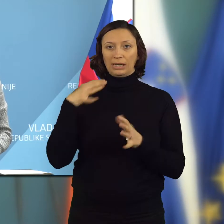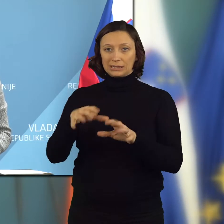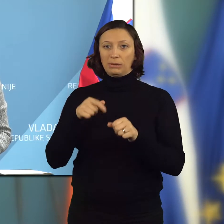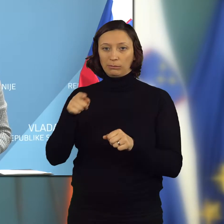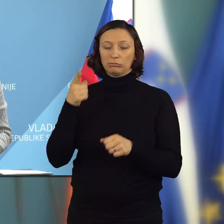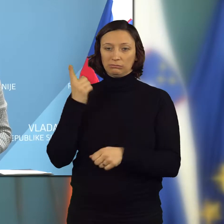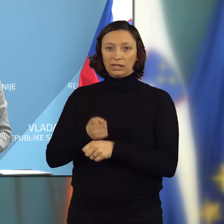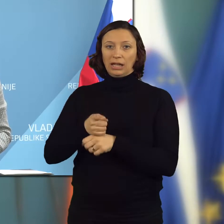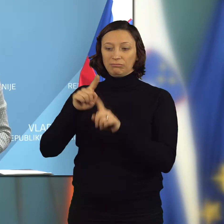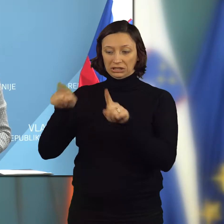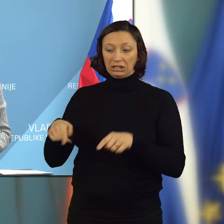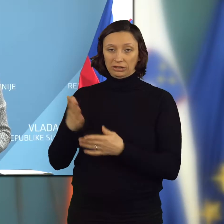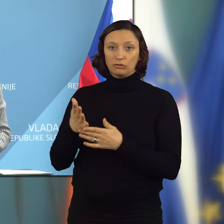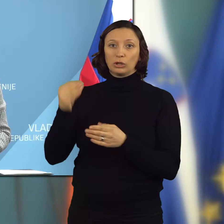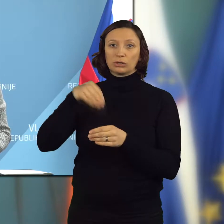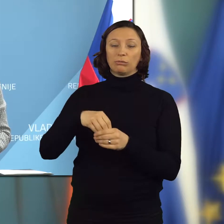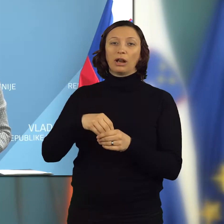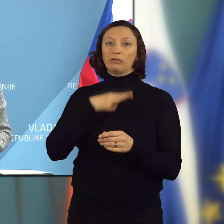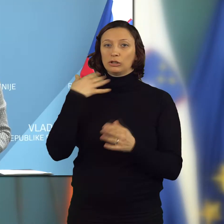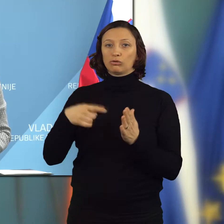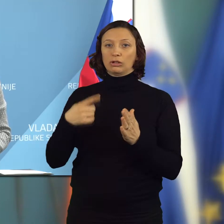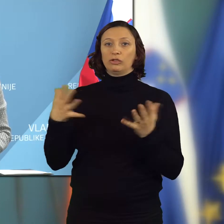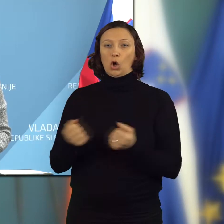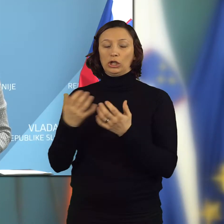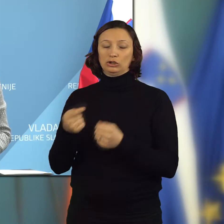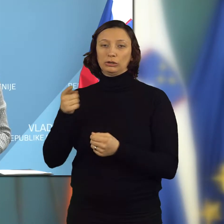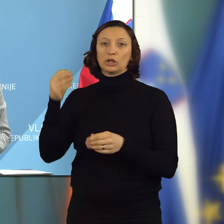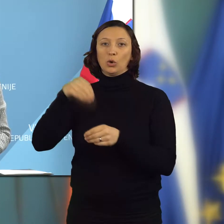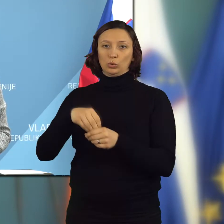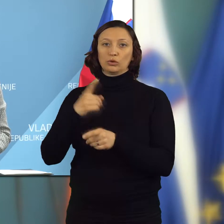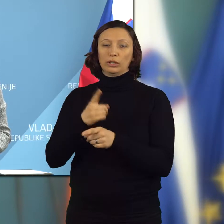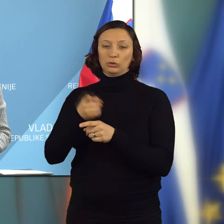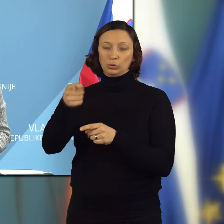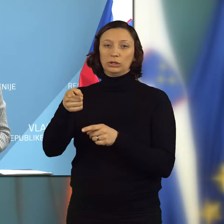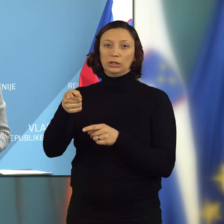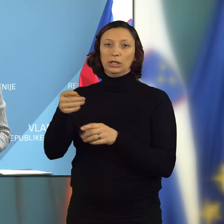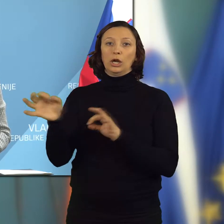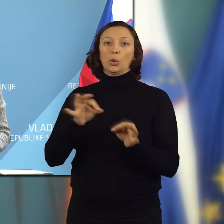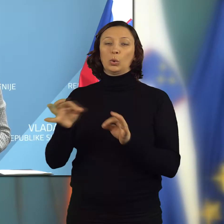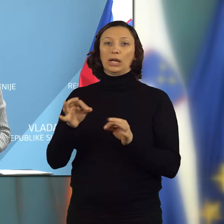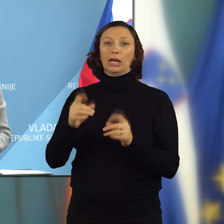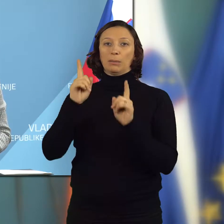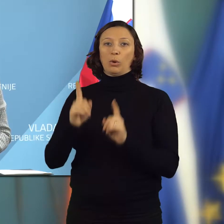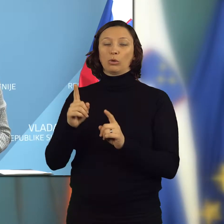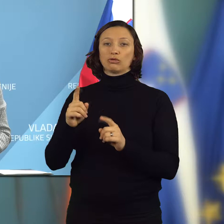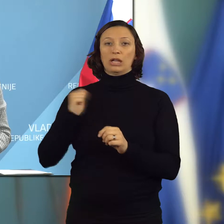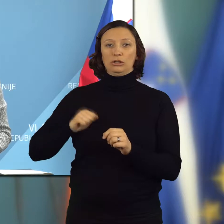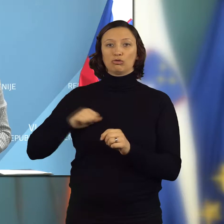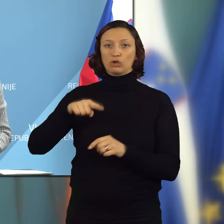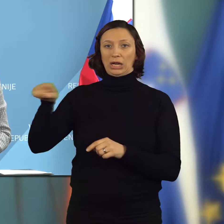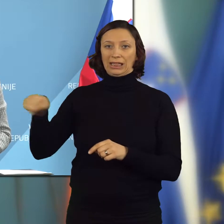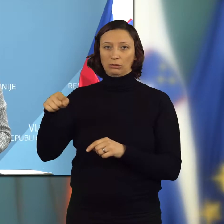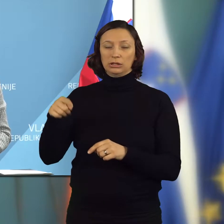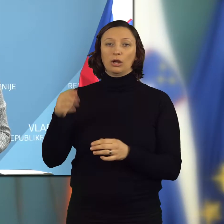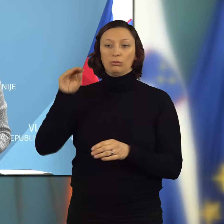navedene direktive vsebovala večje število rešitev, ki so vključevale tudi in urejale položaj žrtev